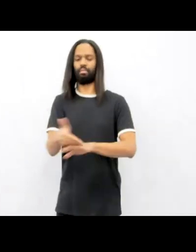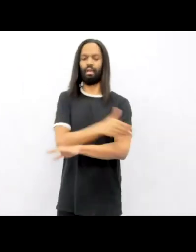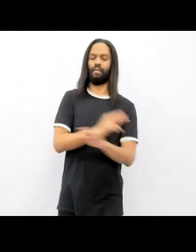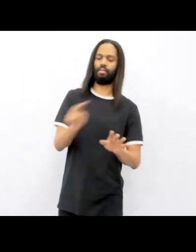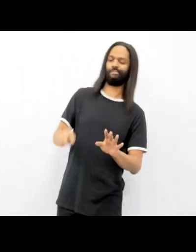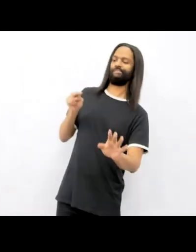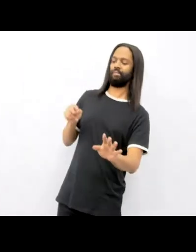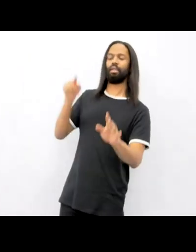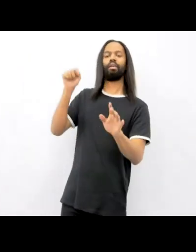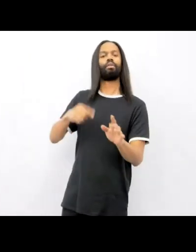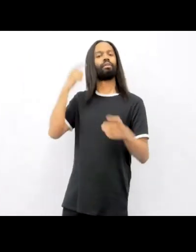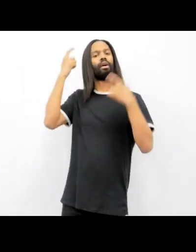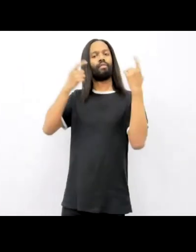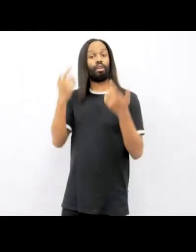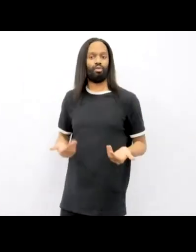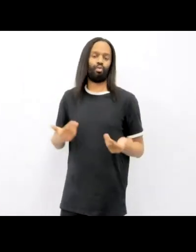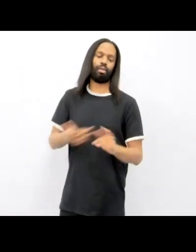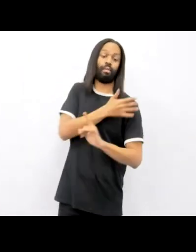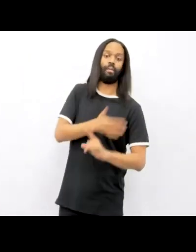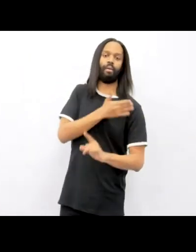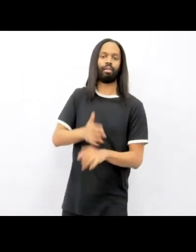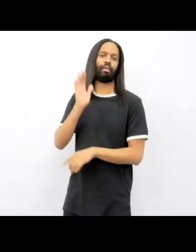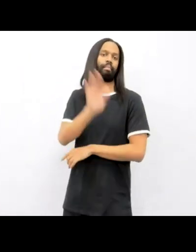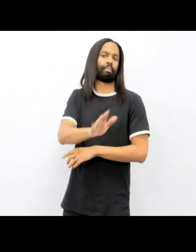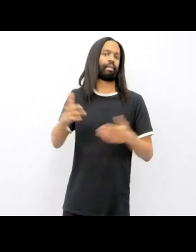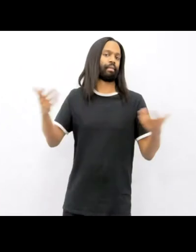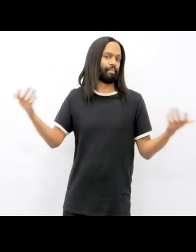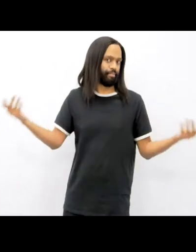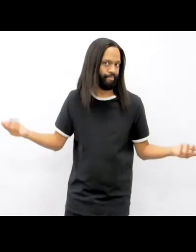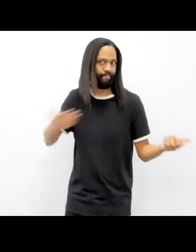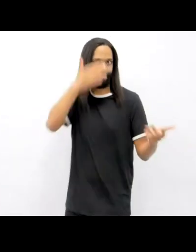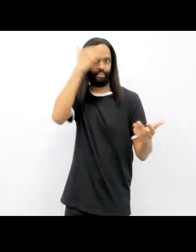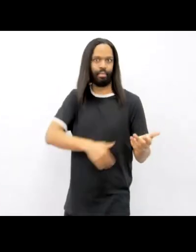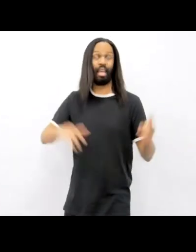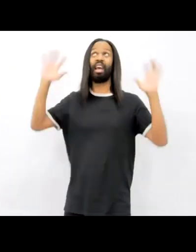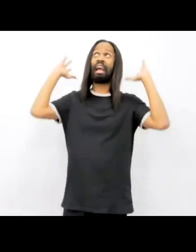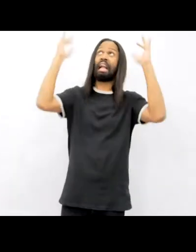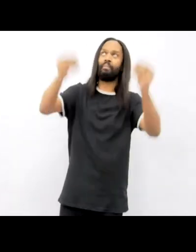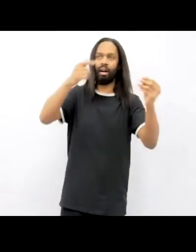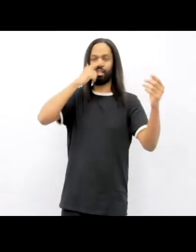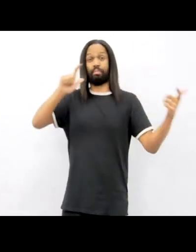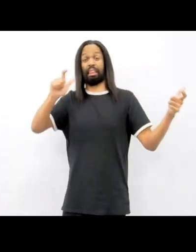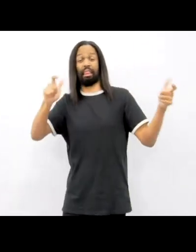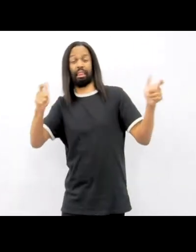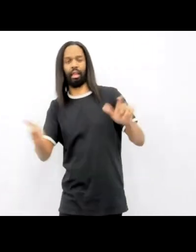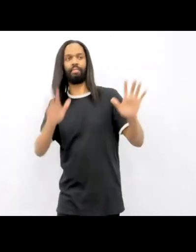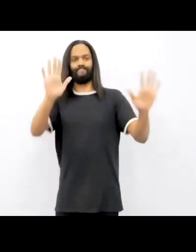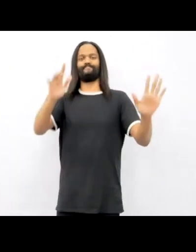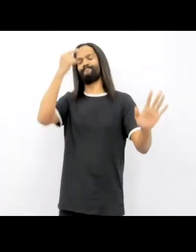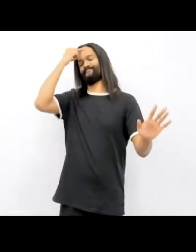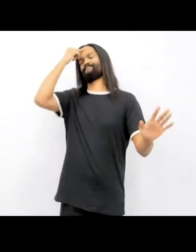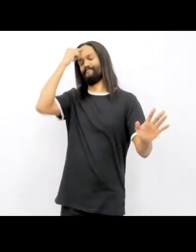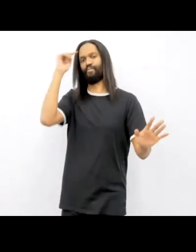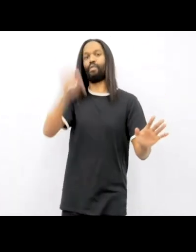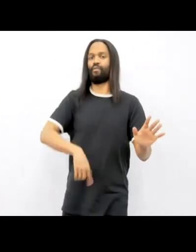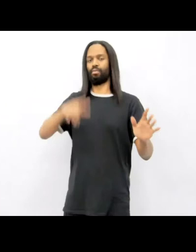résolu dans le contexte aujourd'hui de la lutte contre les effets du dérèglement climatique, ce qui veut dire que cet espace